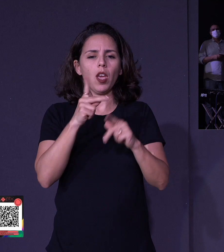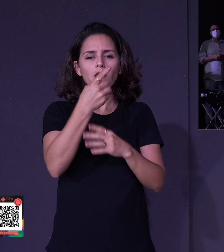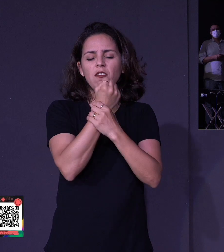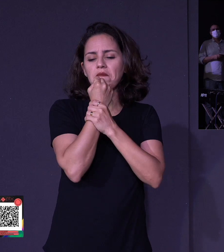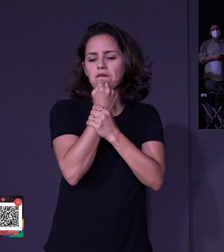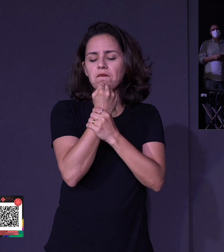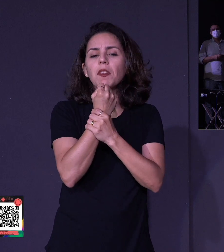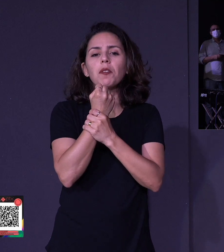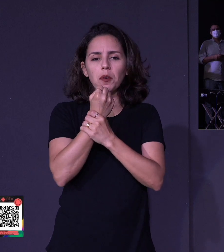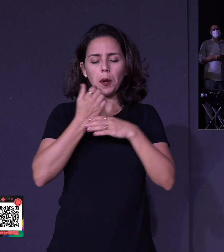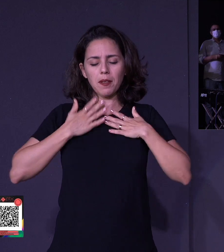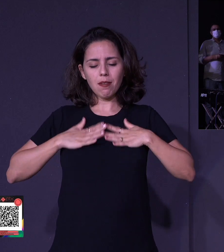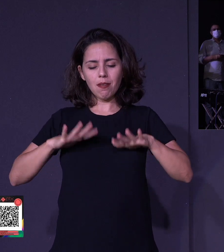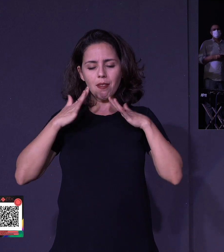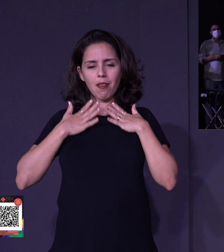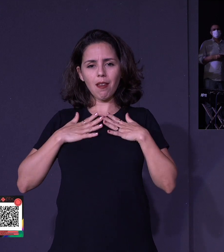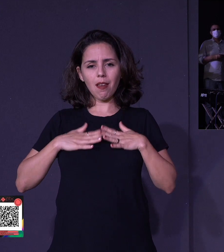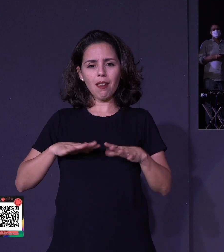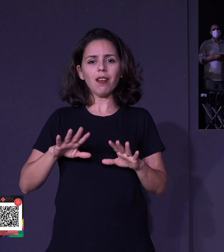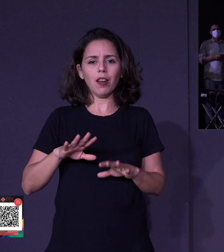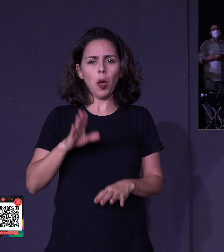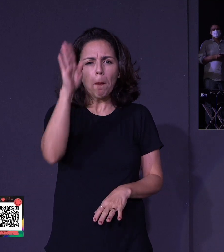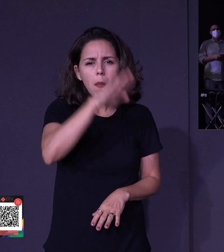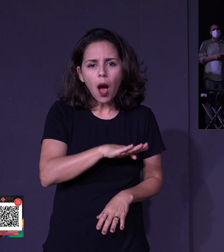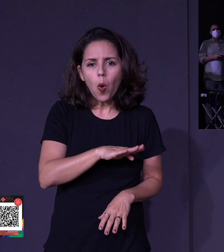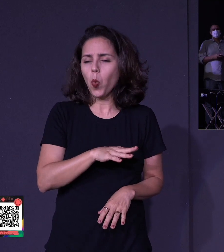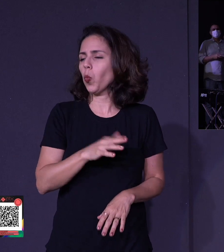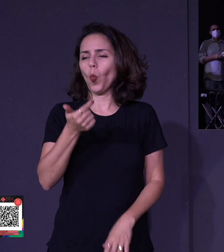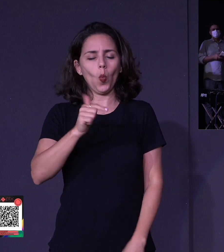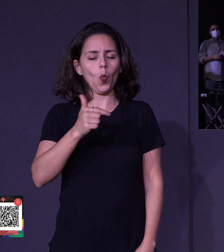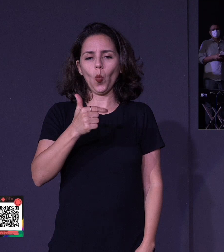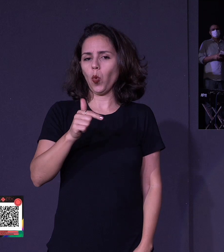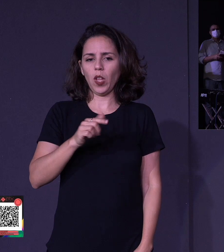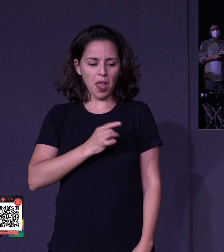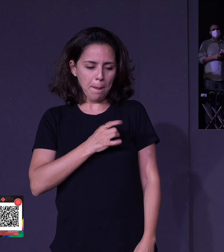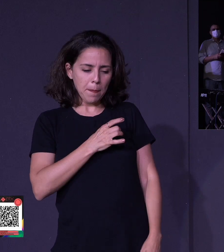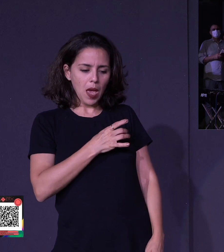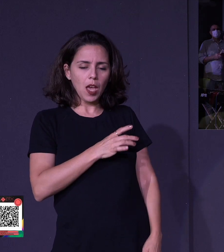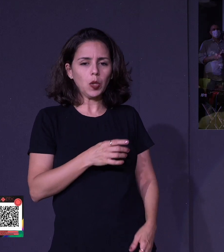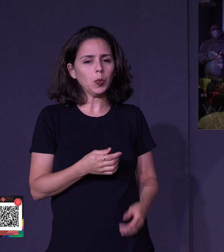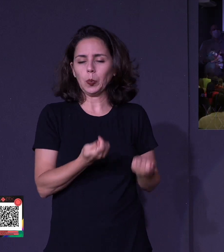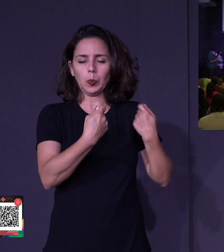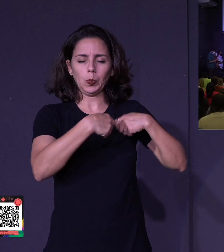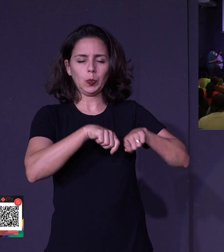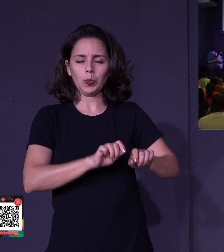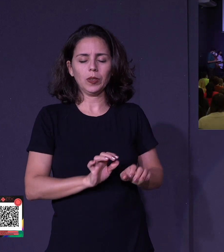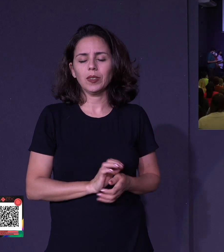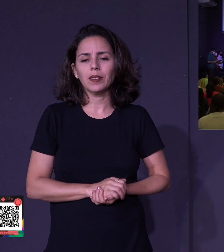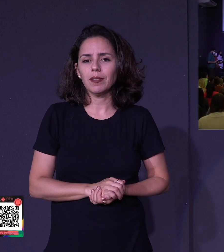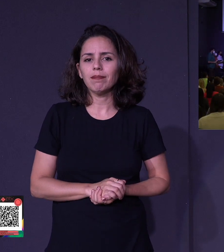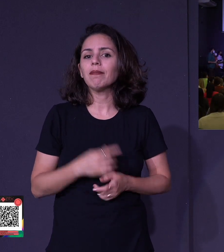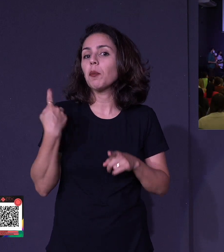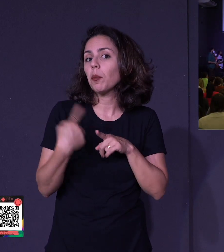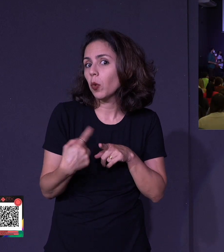nenhum mal. Então, a sabedoria fala. Amém? O Senhor se